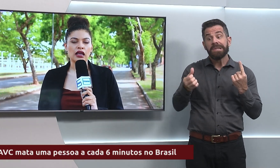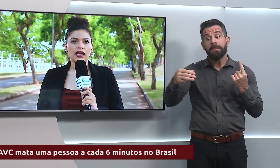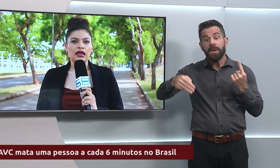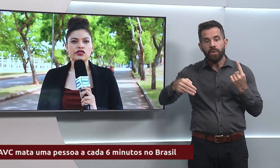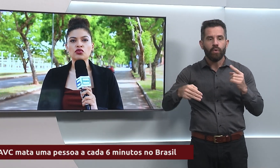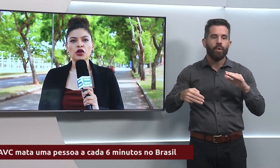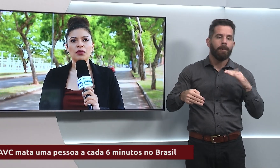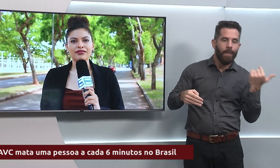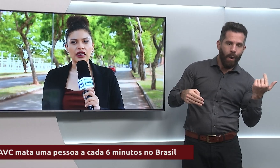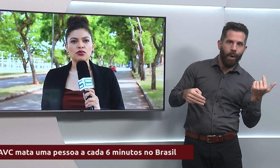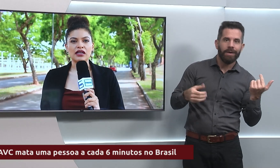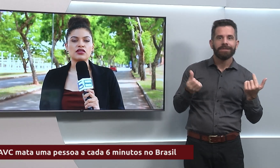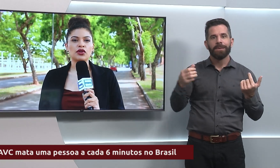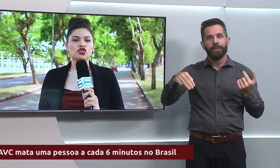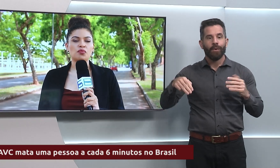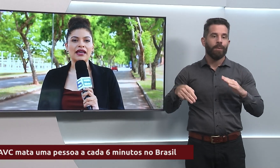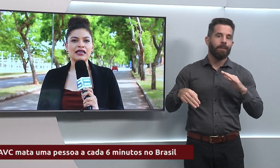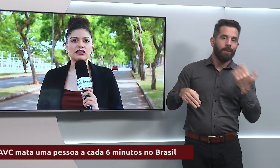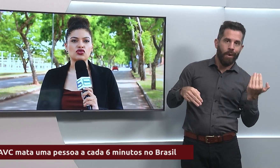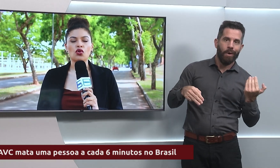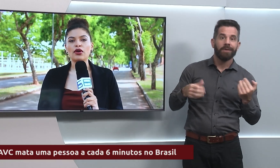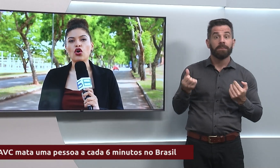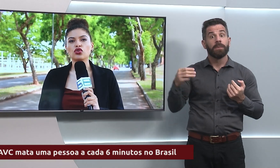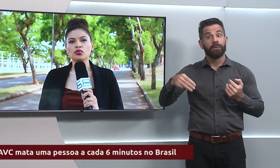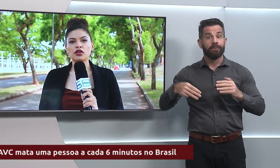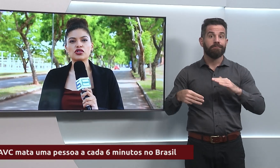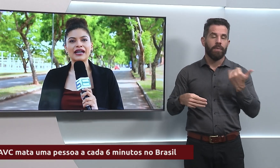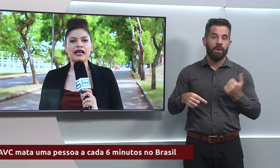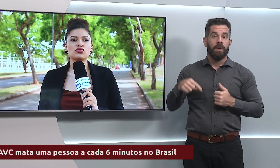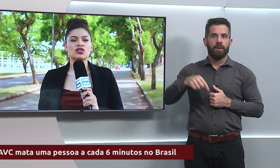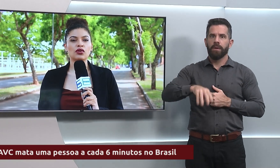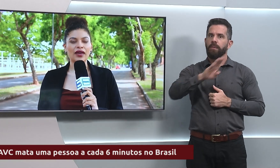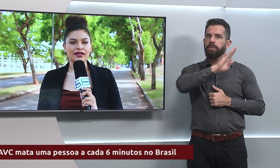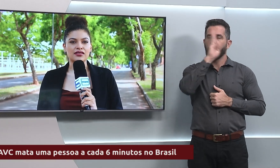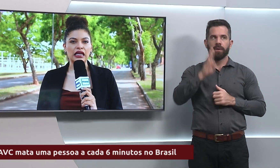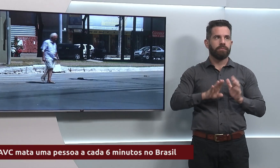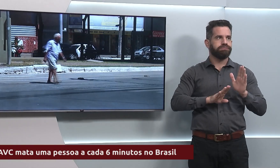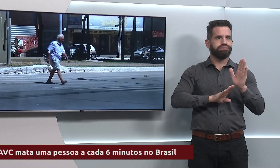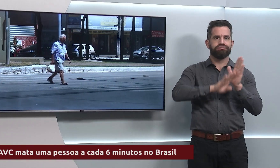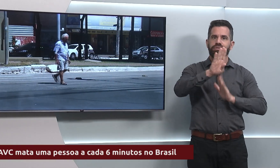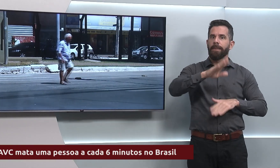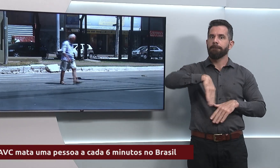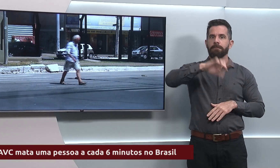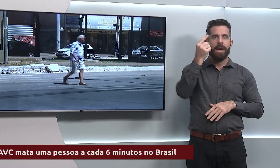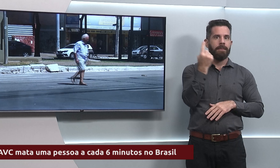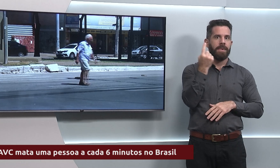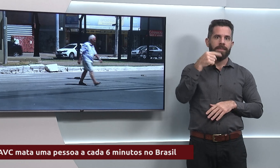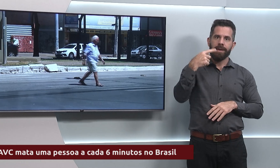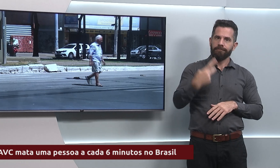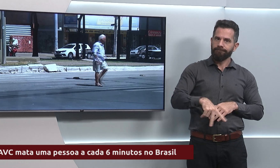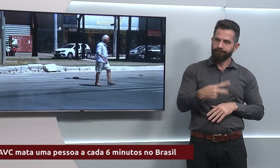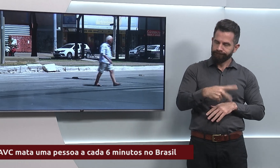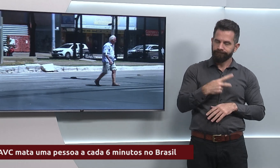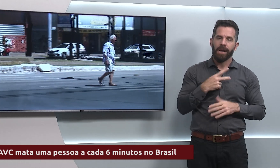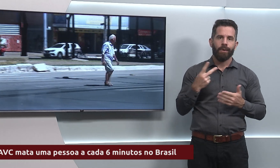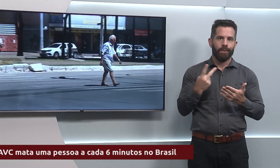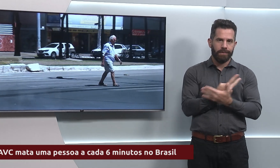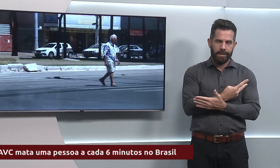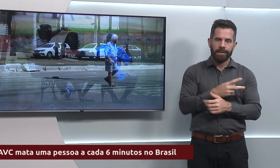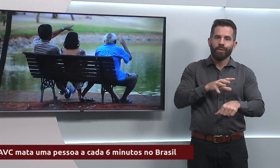Esse número mantém o Brasil entre os países com maior número de casos da doença. Outro ponto preocupante é que essa doença historicamente